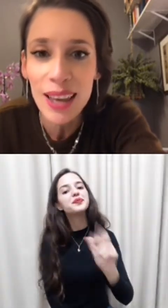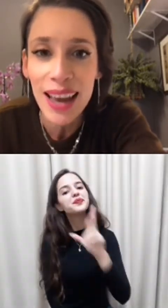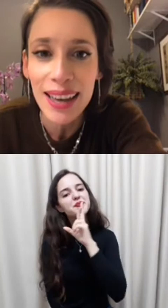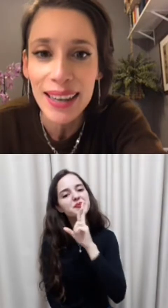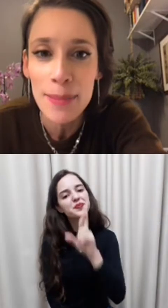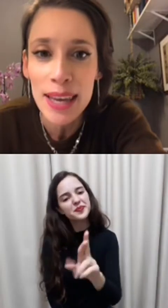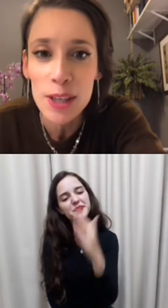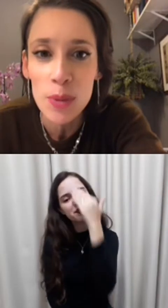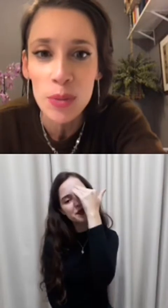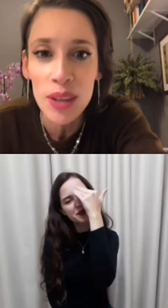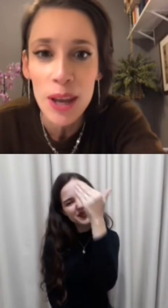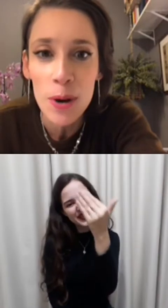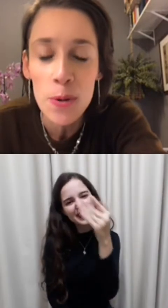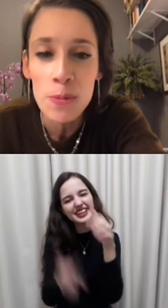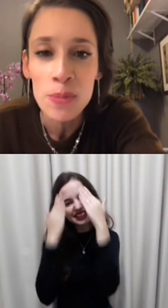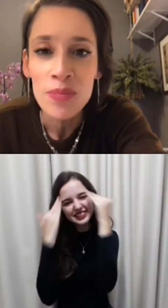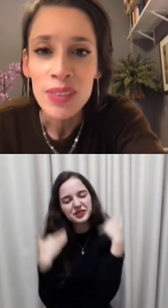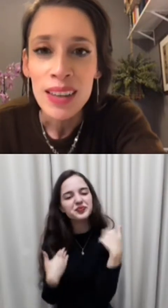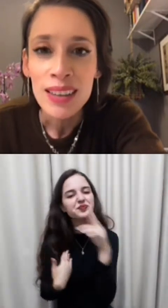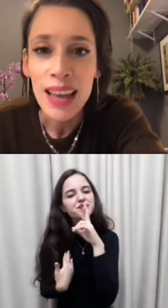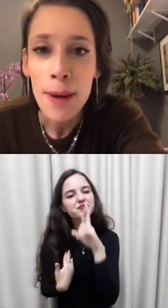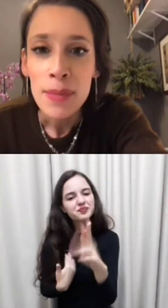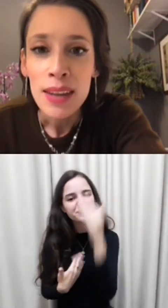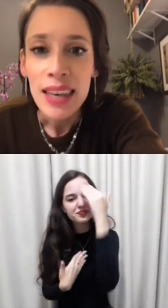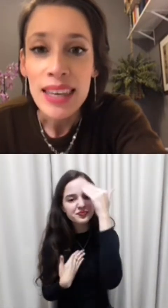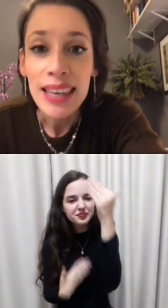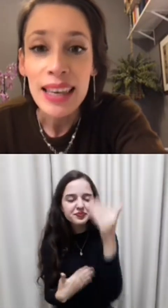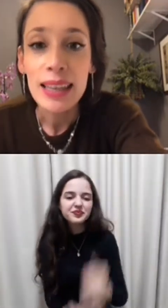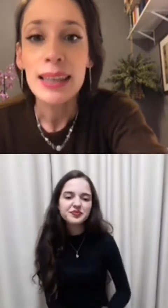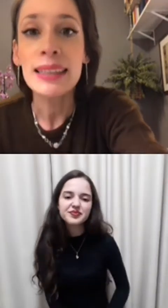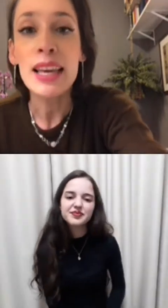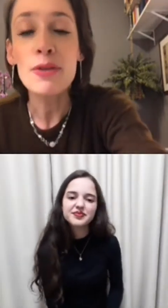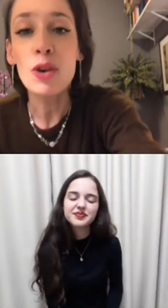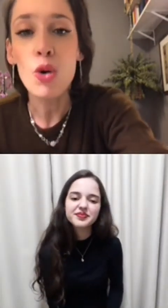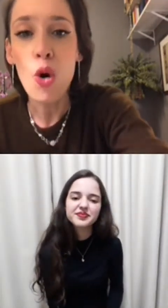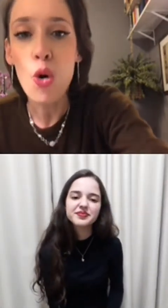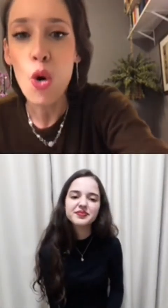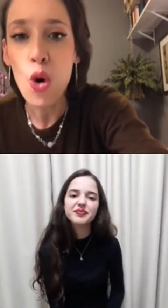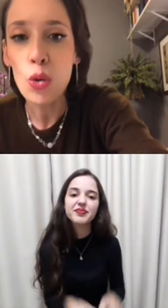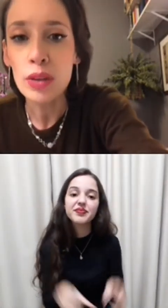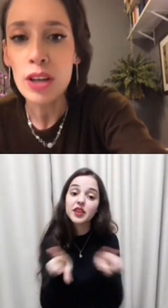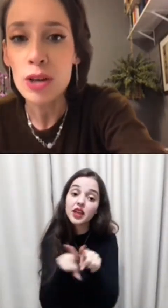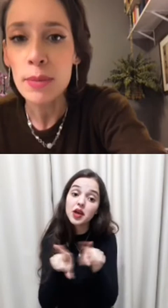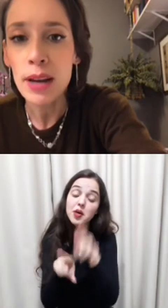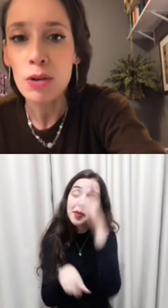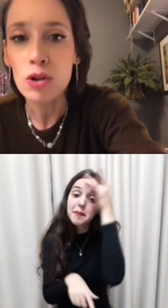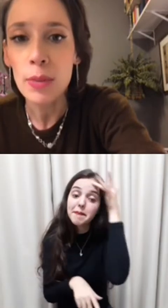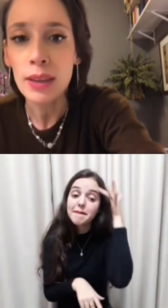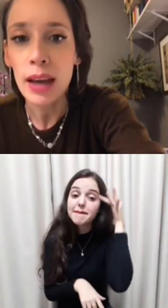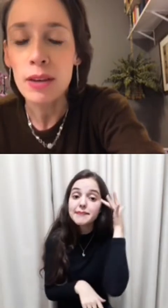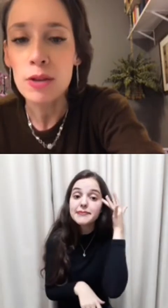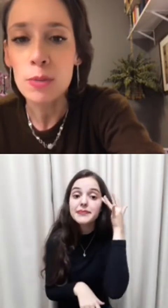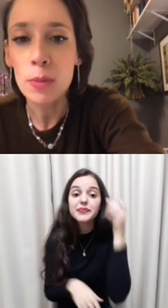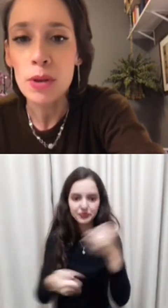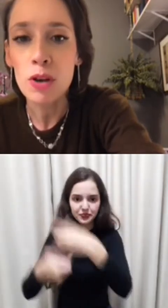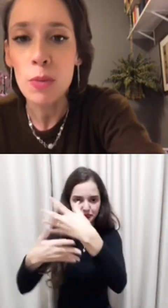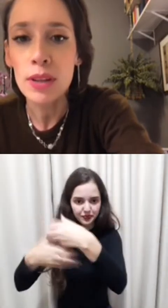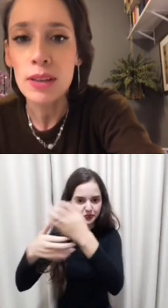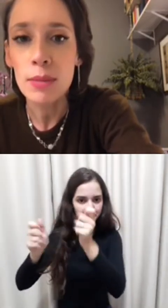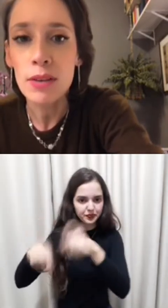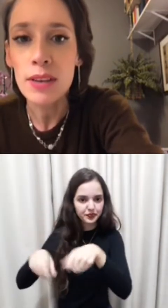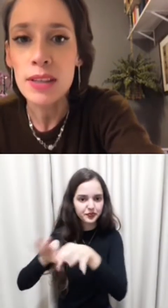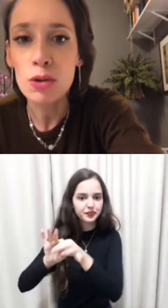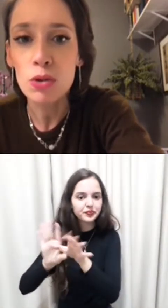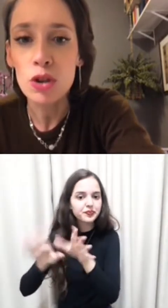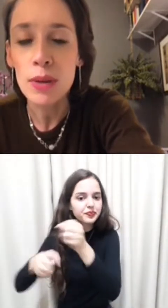né, que a Gabi respondeu, né? E quem ficou com... Deixa eu liberar os comentários para o pessoal poder